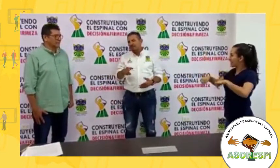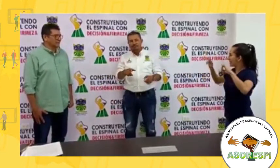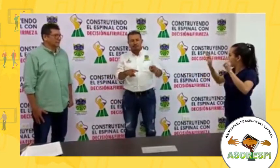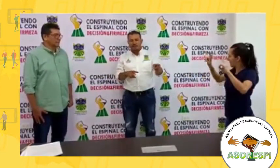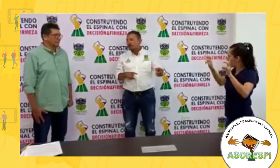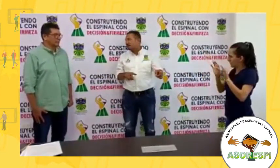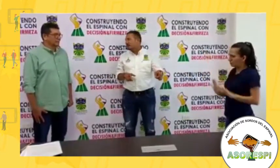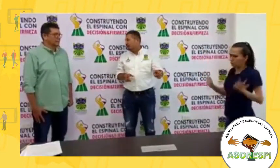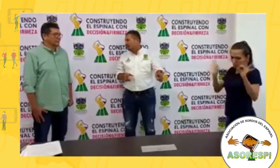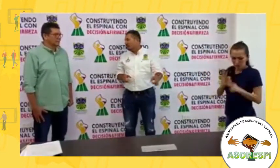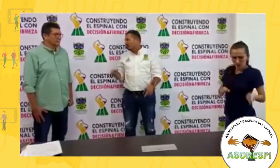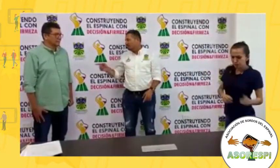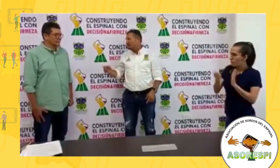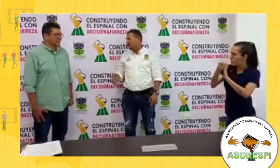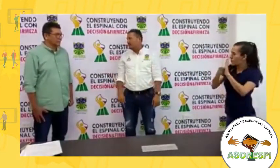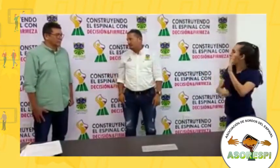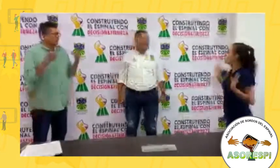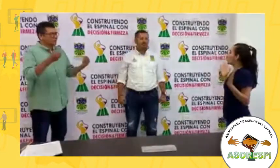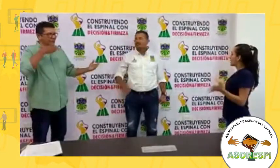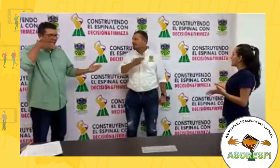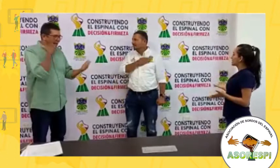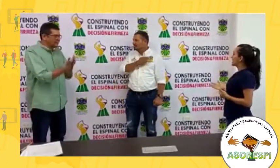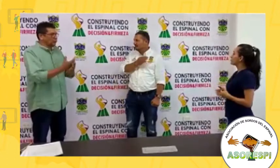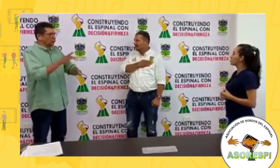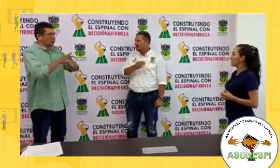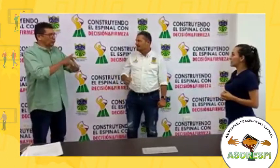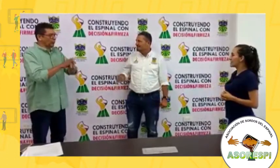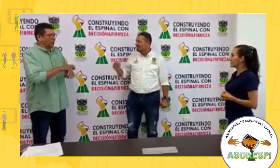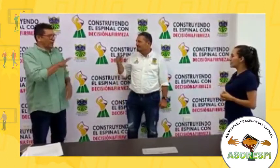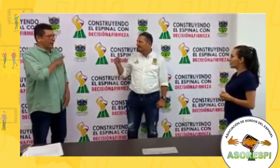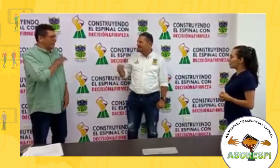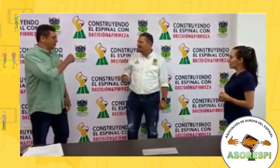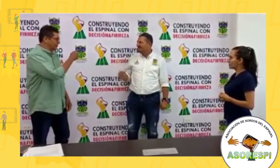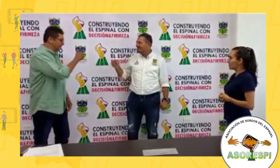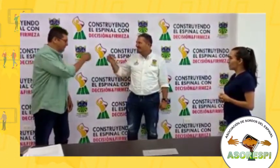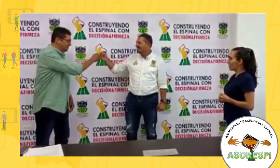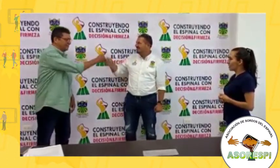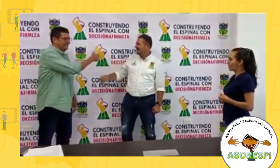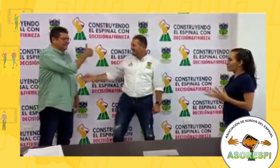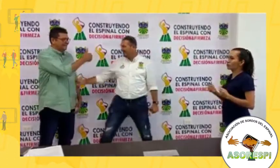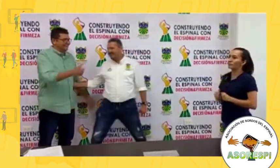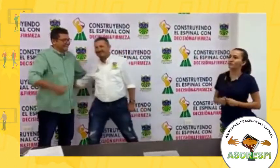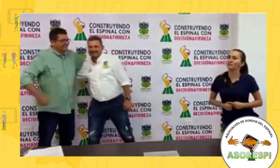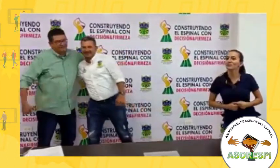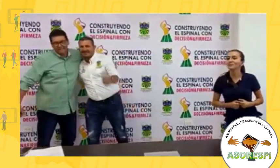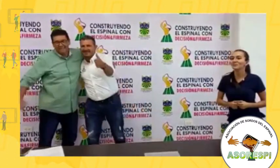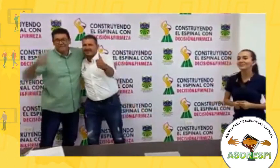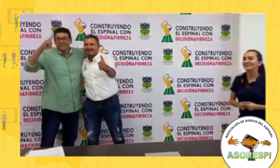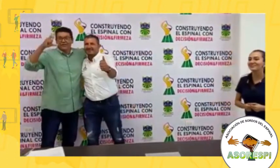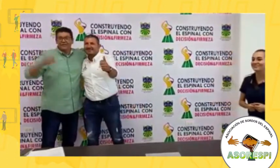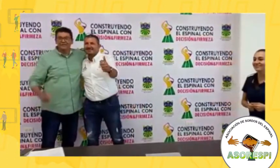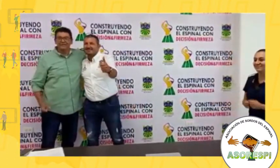otros temas importantes de los compromisos que hemos adquirido. Muchas gracias, doctor. Gracias, doctor.